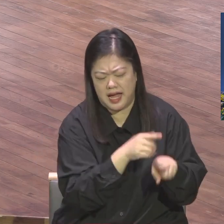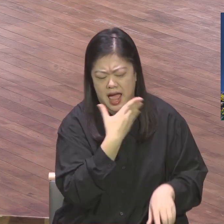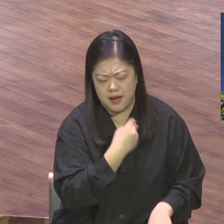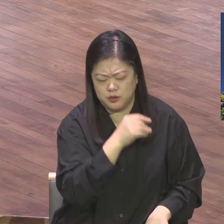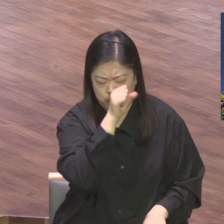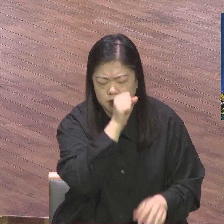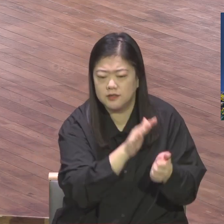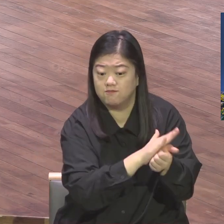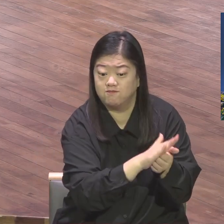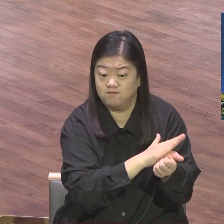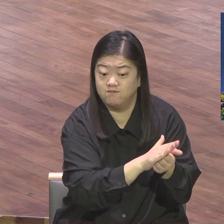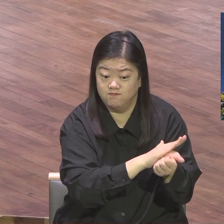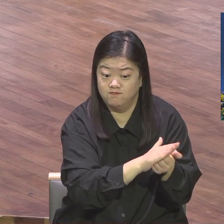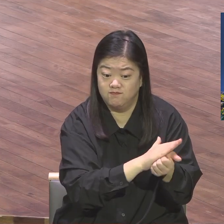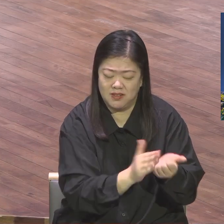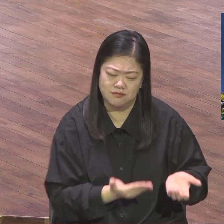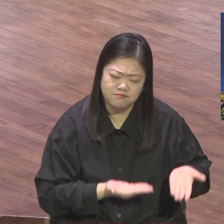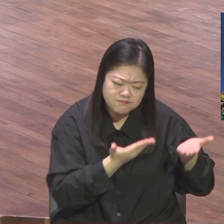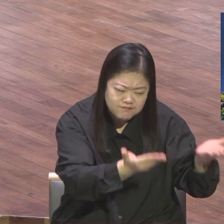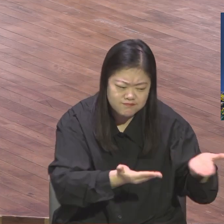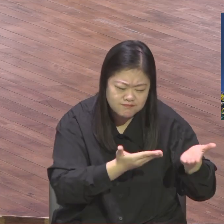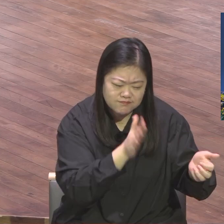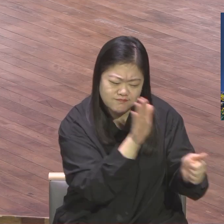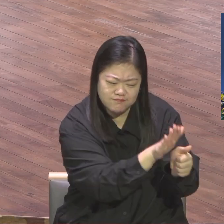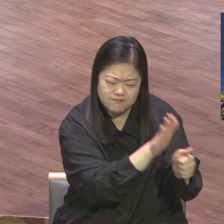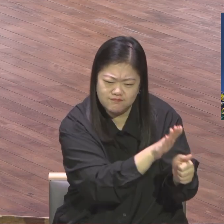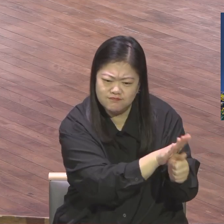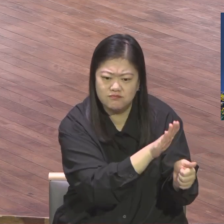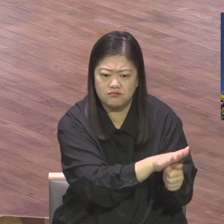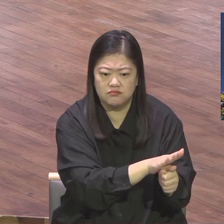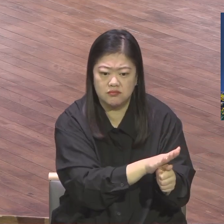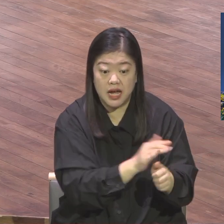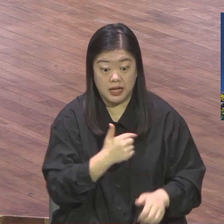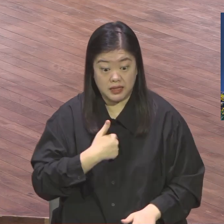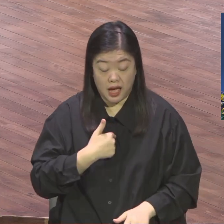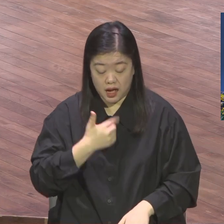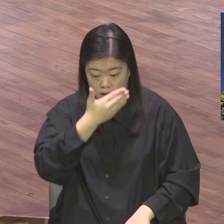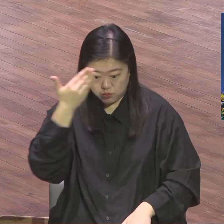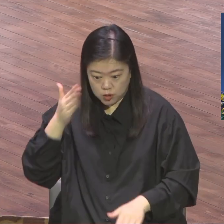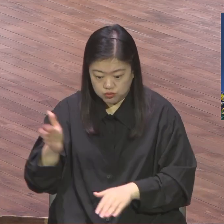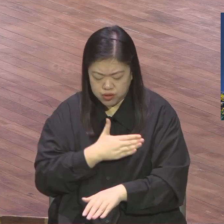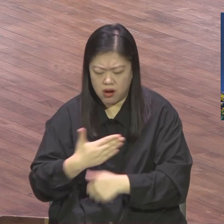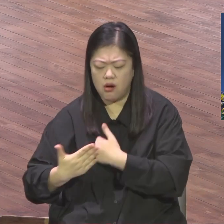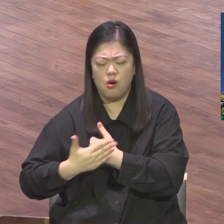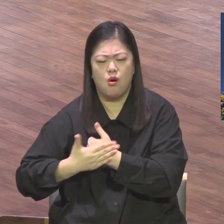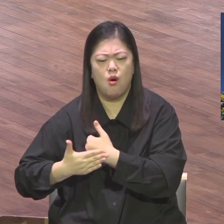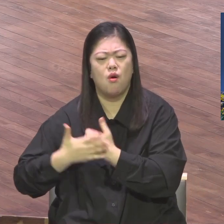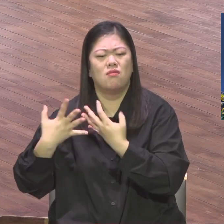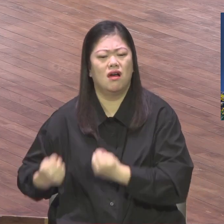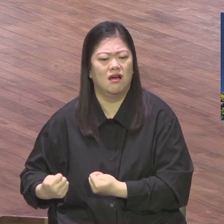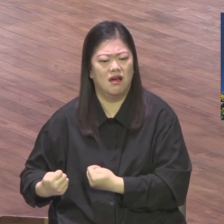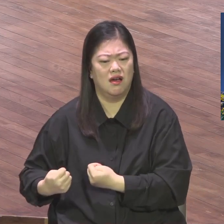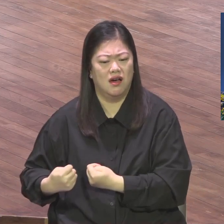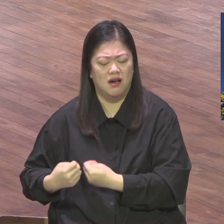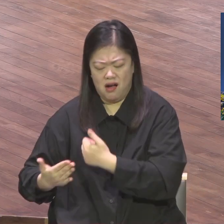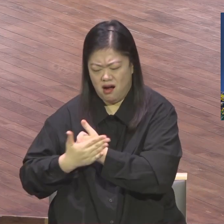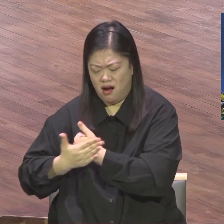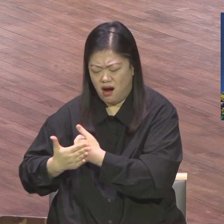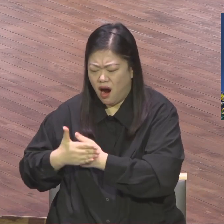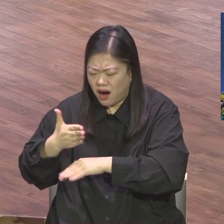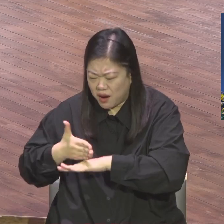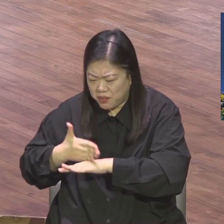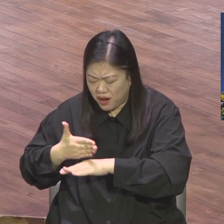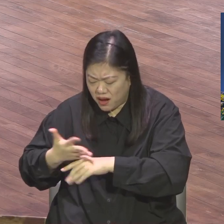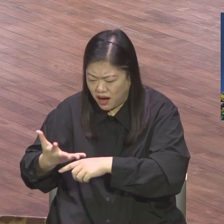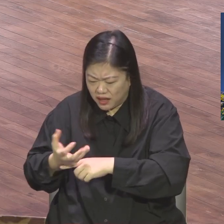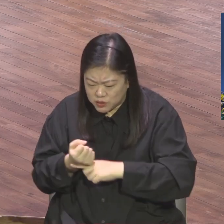교육자로서 하나님 앞에 헌신을 너무 받은 애가 많아서 너무 행복해서 행복합니까? 네. 행복해야지 중인